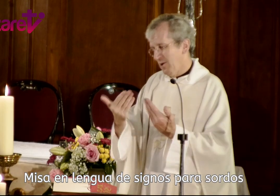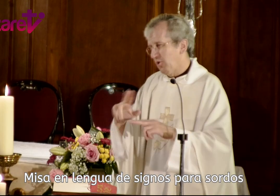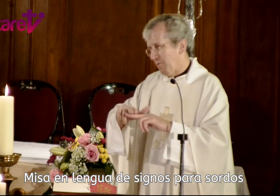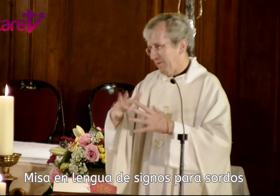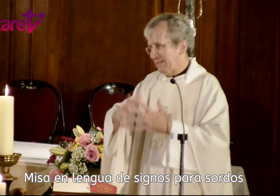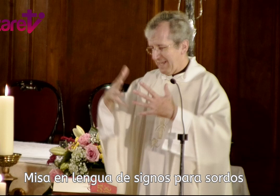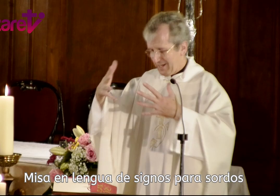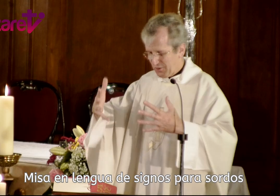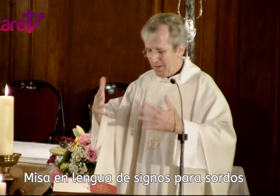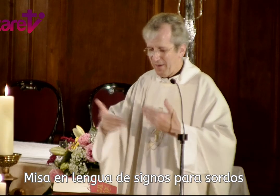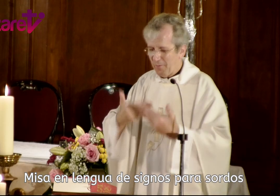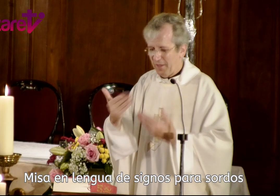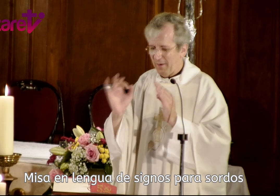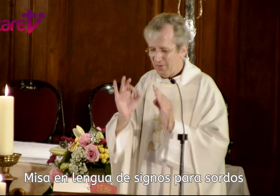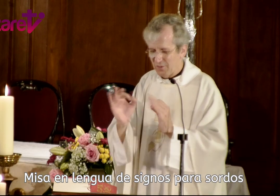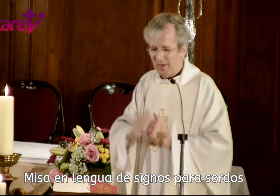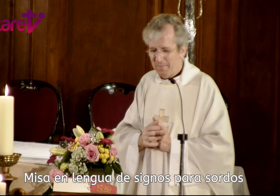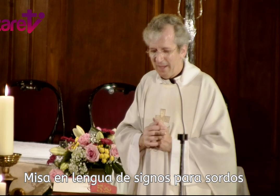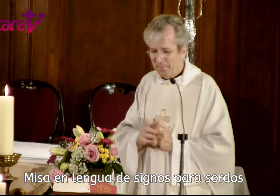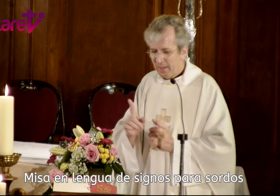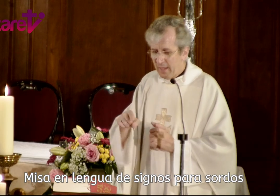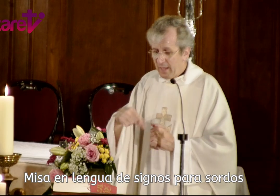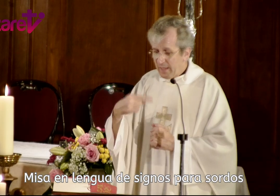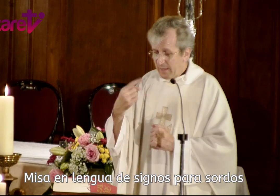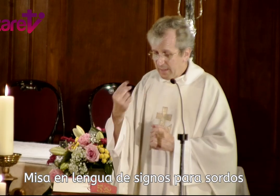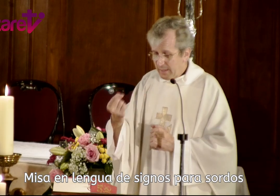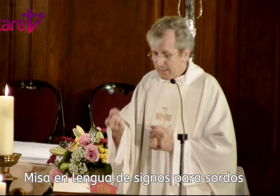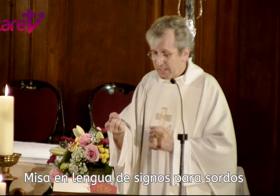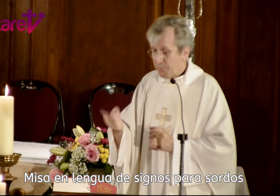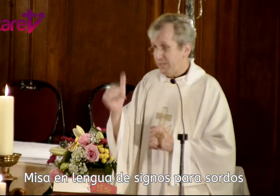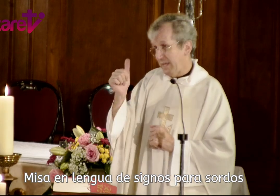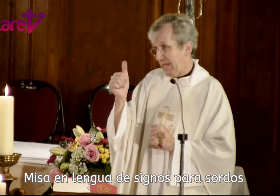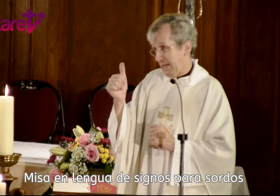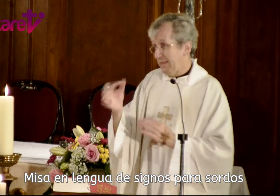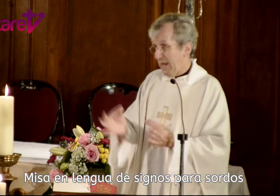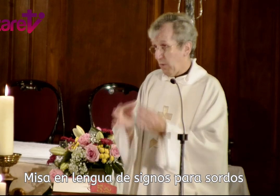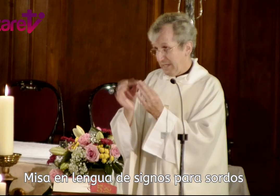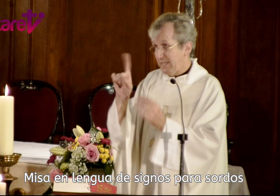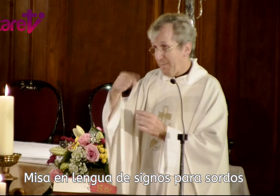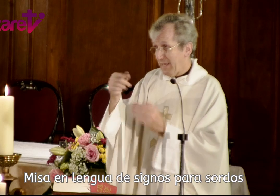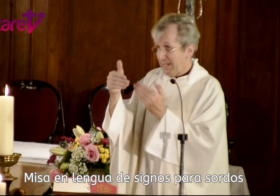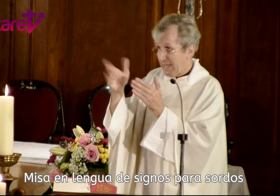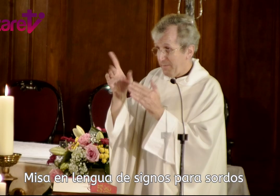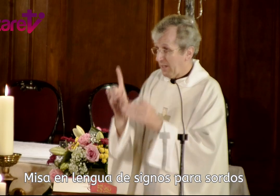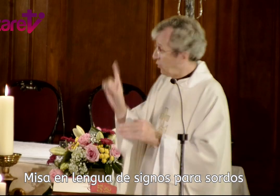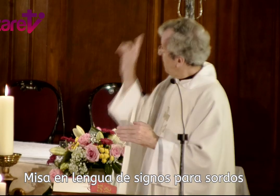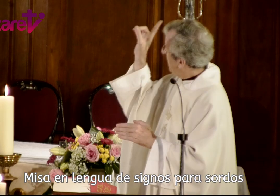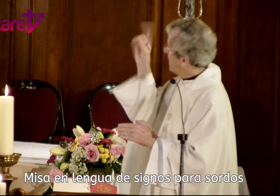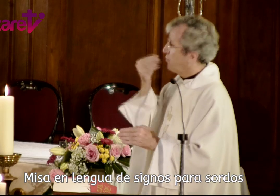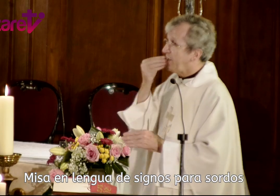como fiesta solemne, como celebración solemne. Después de la Eucaristía, mañana estará abierto para subir